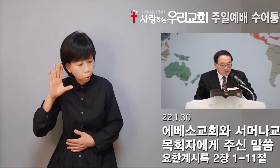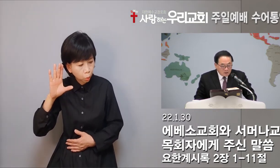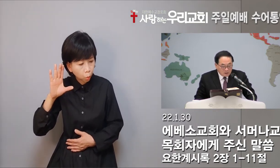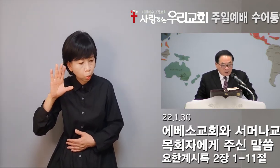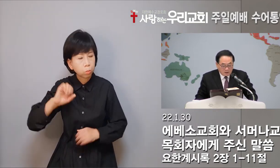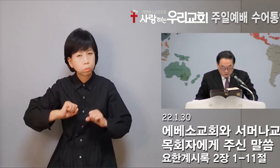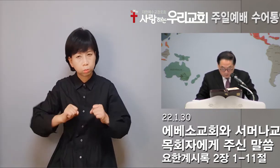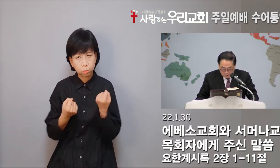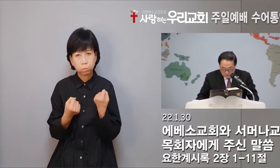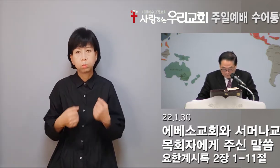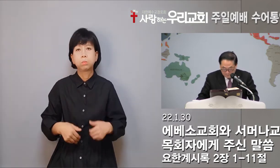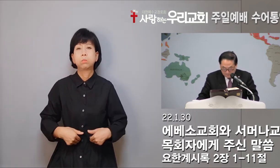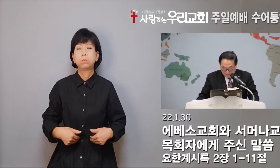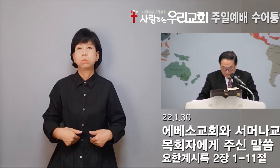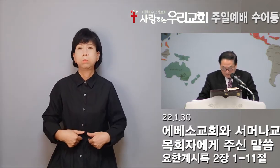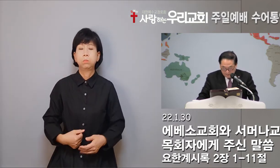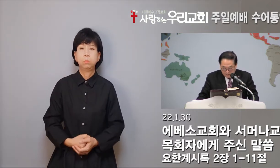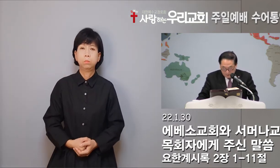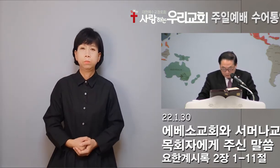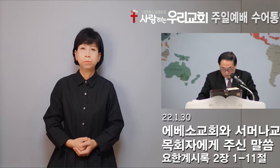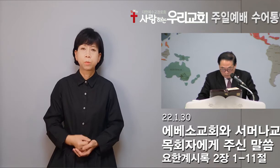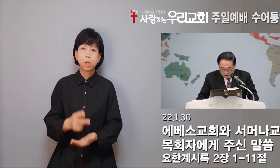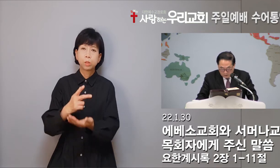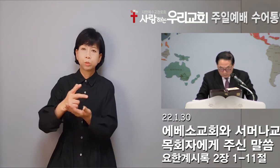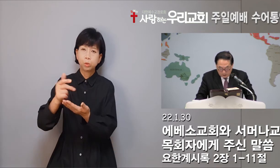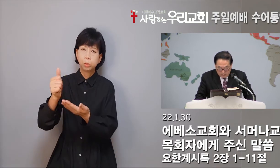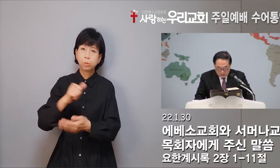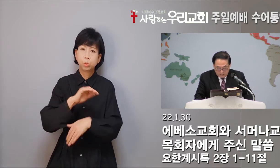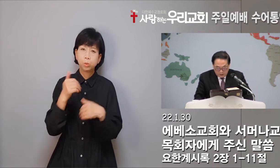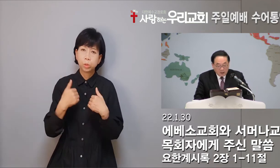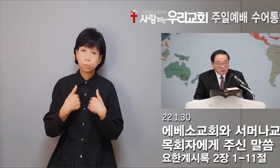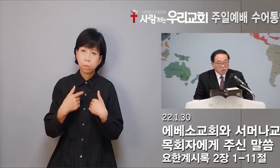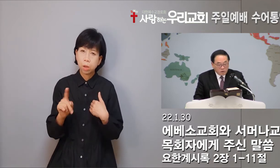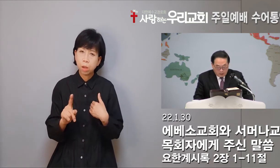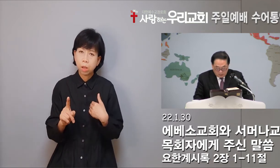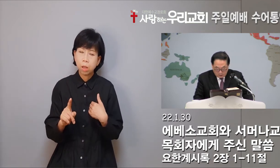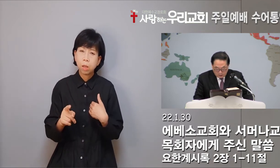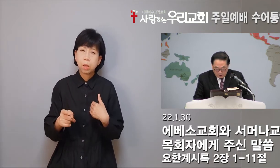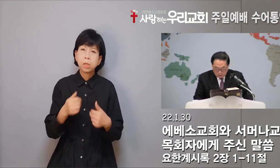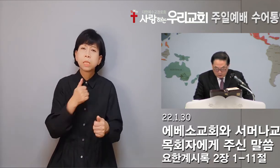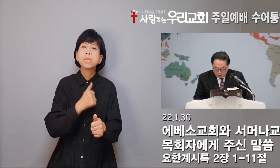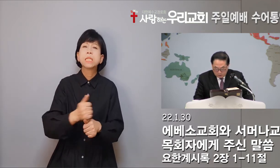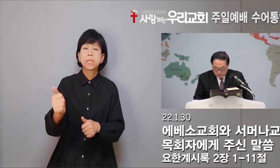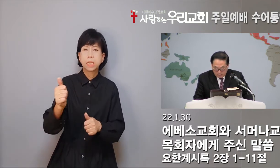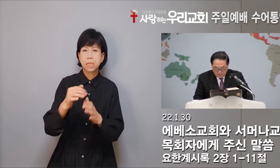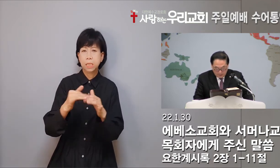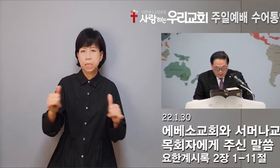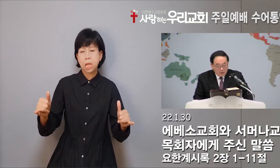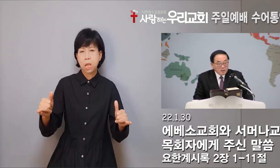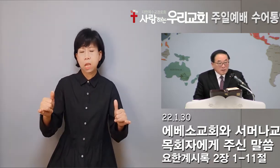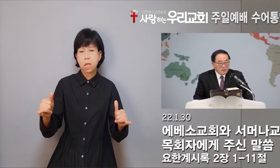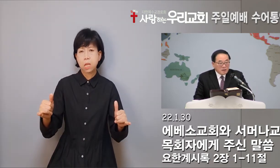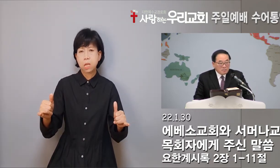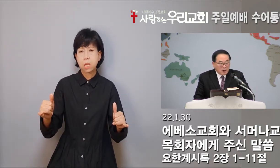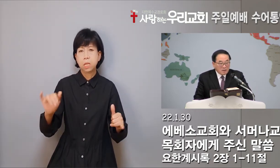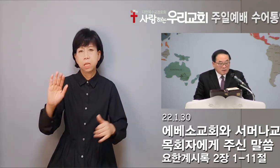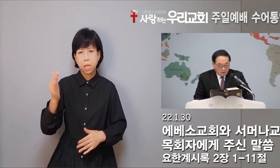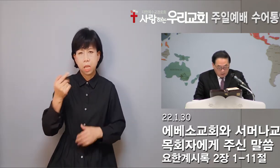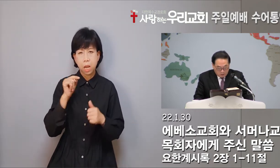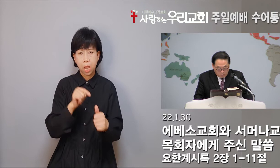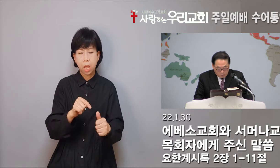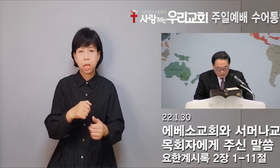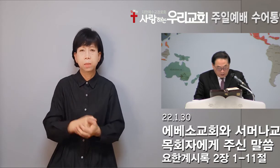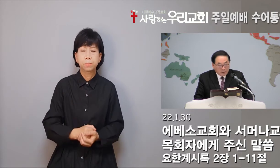말씀을 드러나는 것입니다. 주님께서 우리가 이기는 자가 되어야 할 것을 강조하고 있습니다. 이긴다는